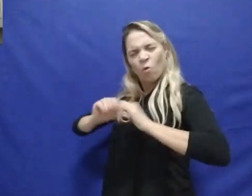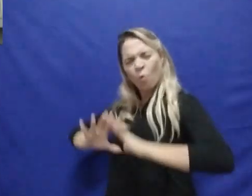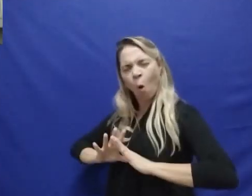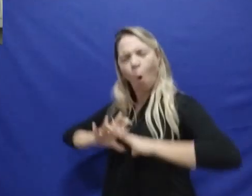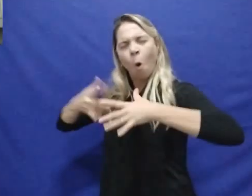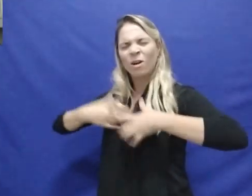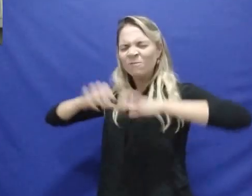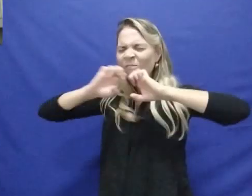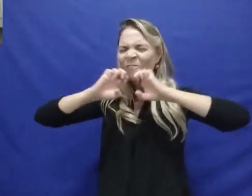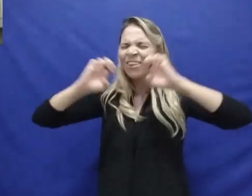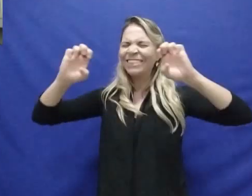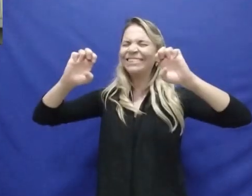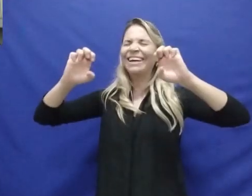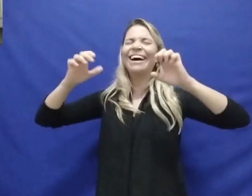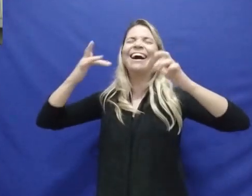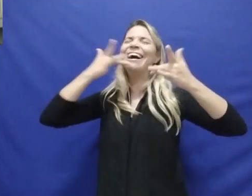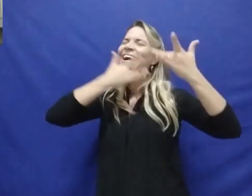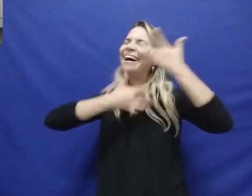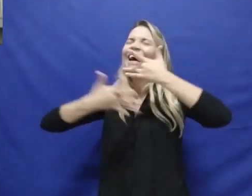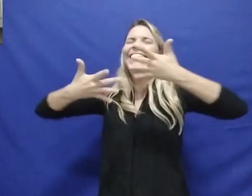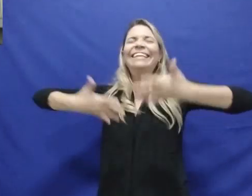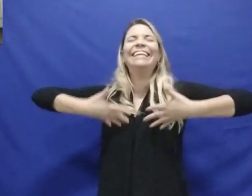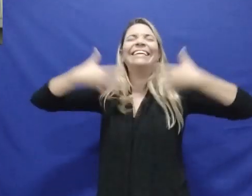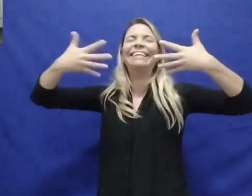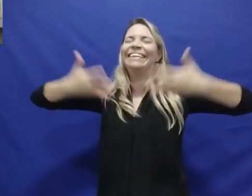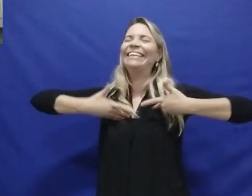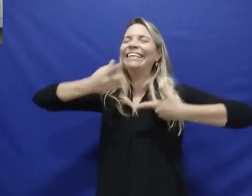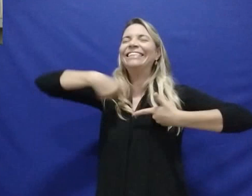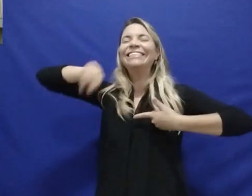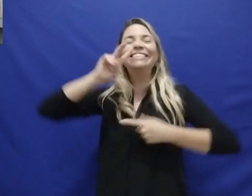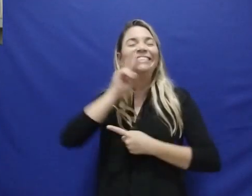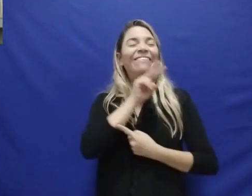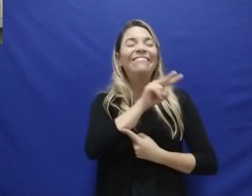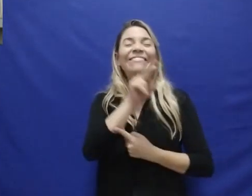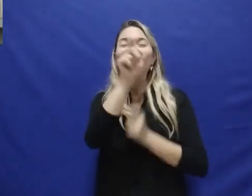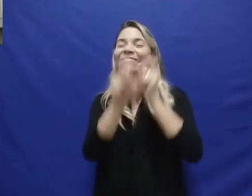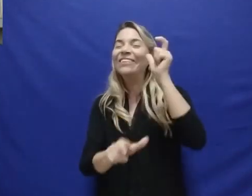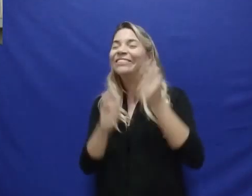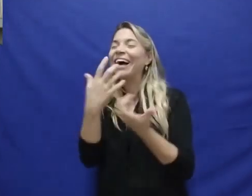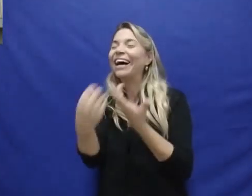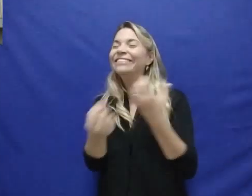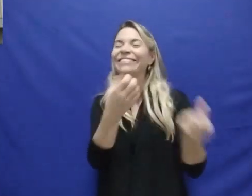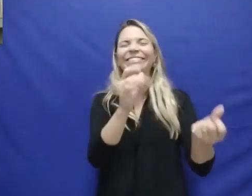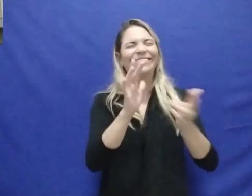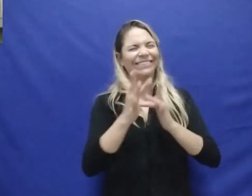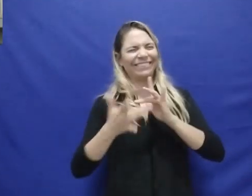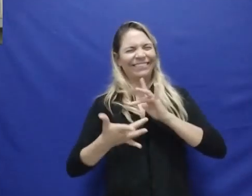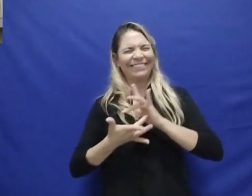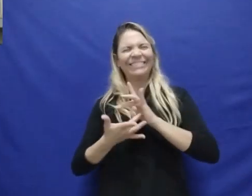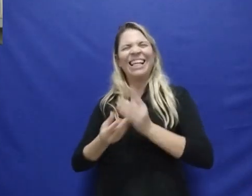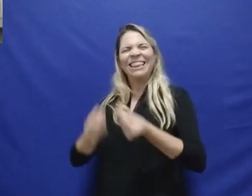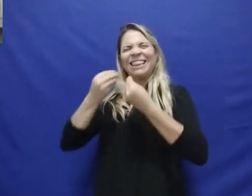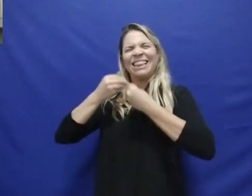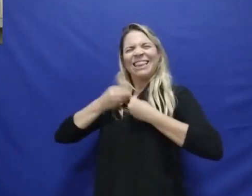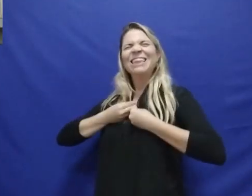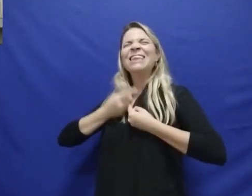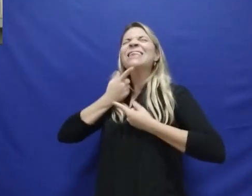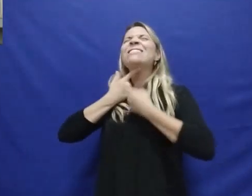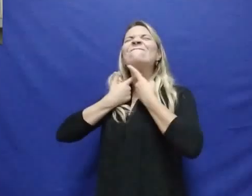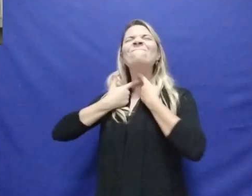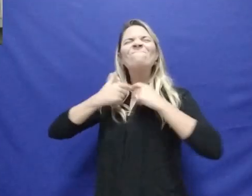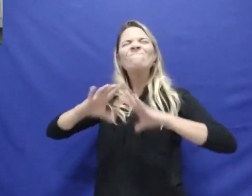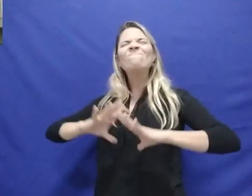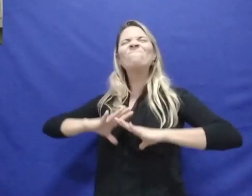para cada tempo de nossas vidas. Os discípulos do Senhor no passado não perceberam que já